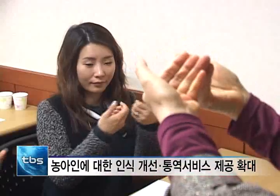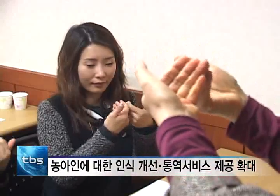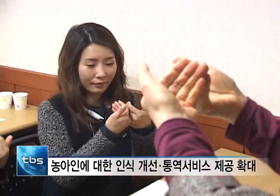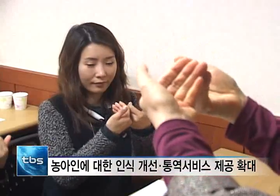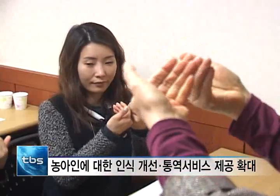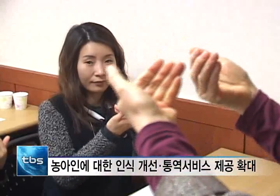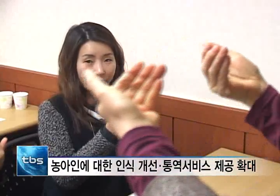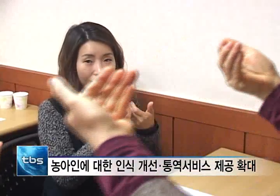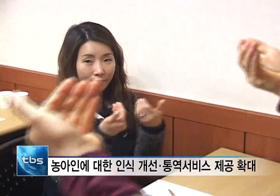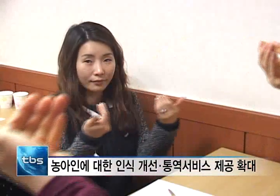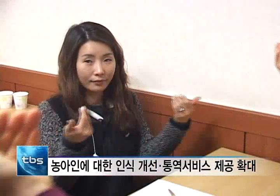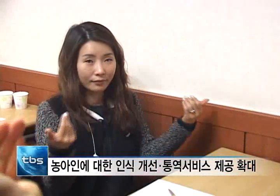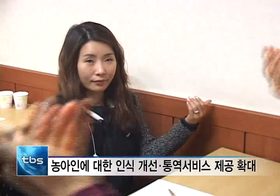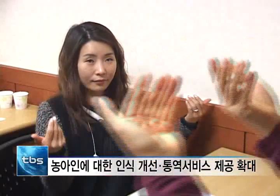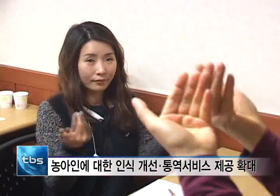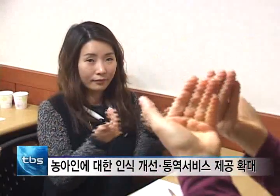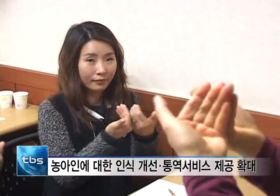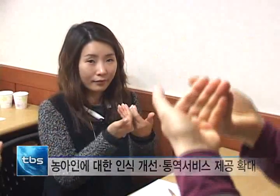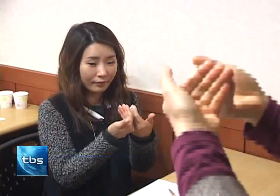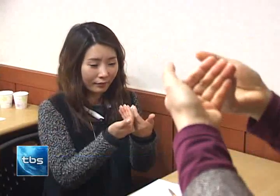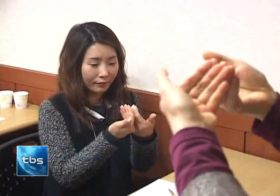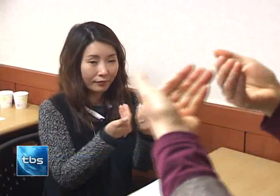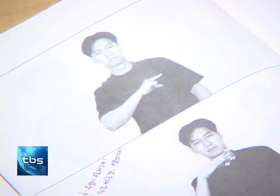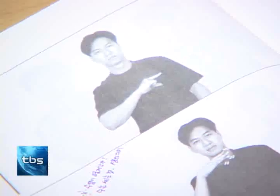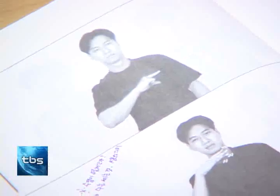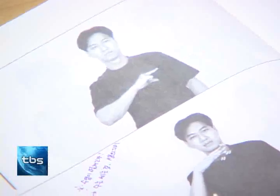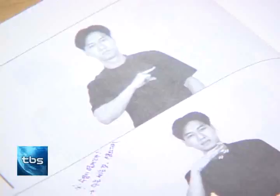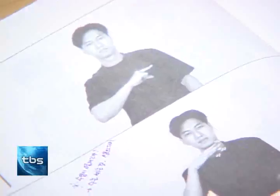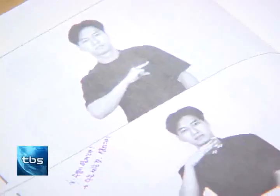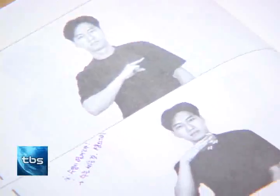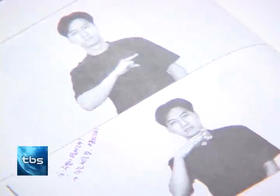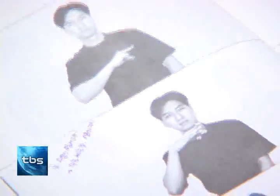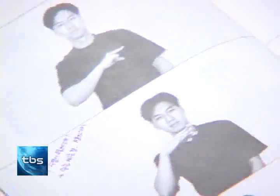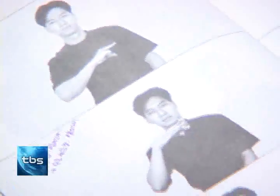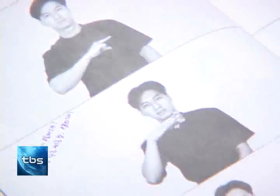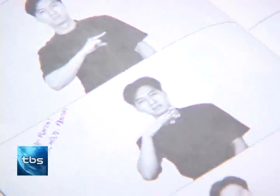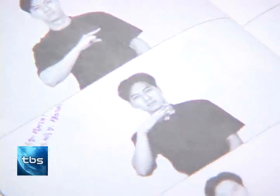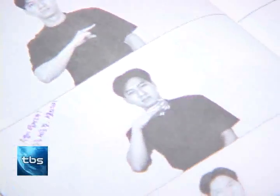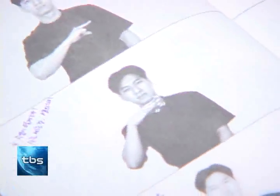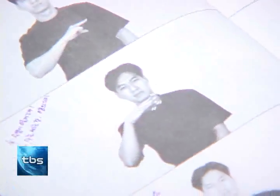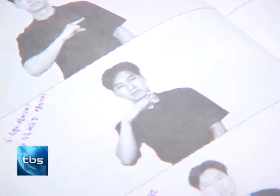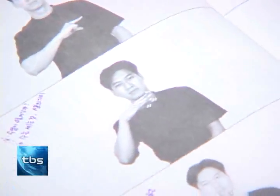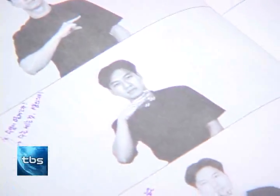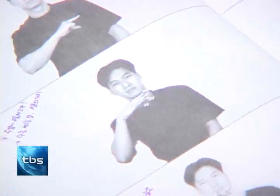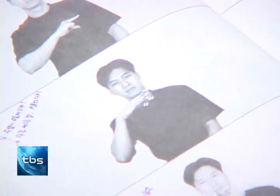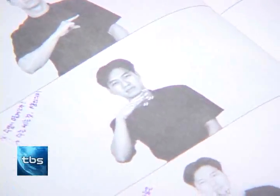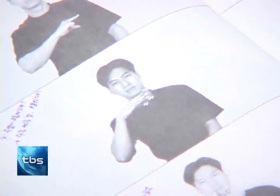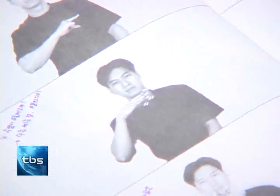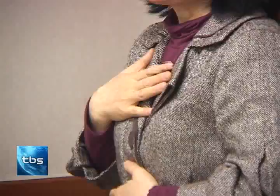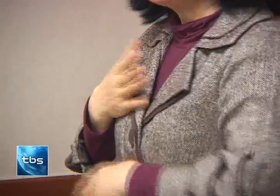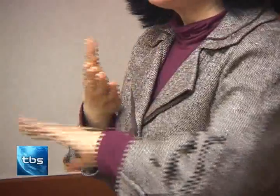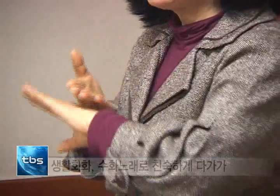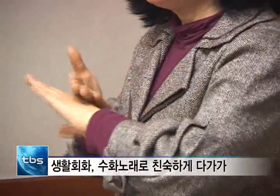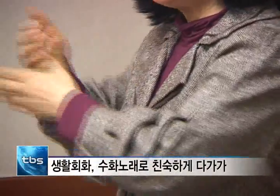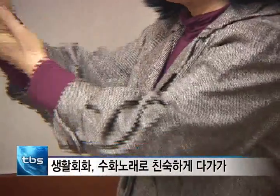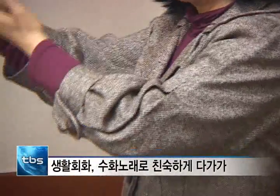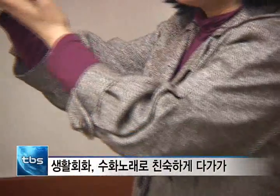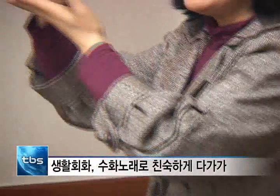의사소통 방법을 배울 수 있는 수화교실. 일상생활에 필요한 초급 단어부터 필수 문장까지 낯선